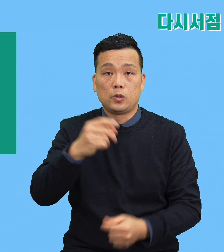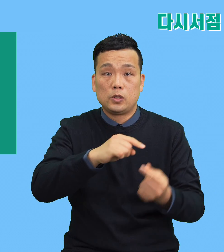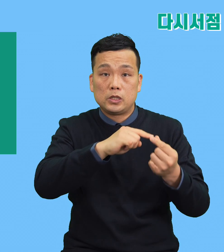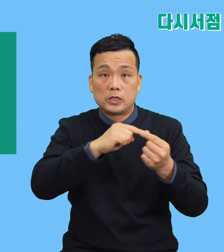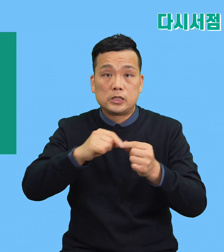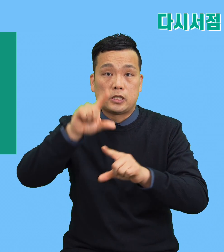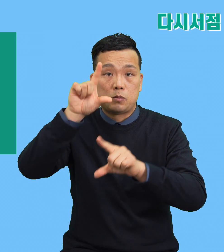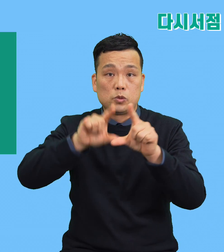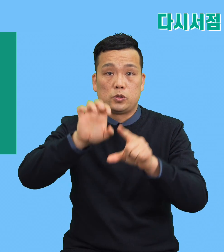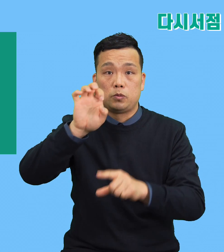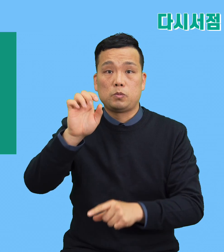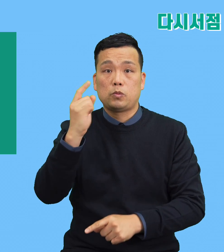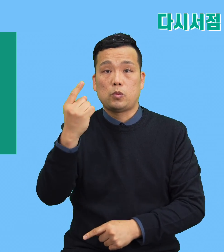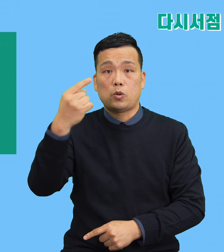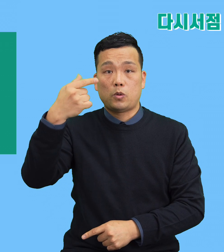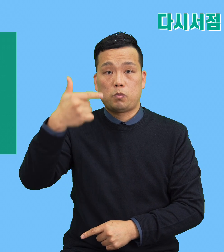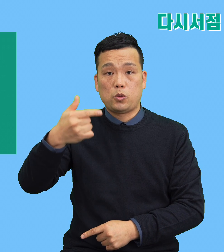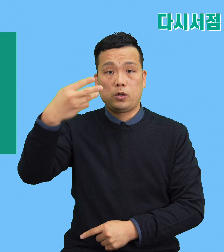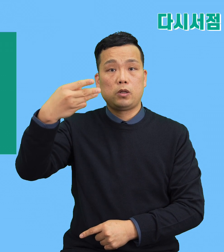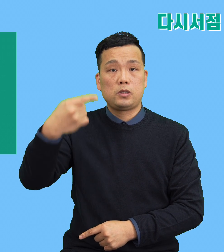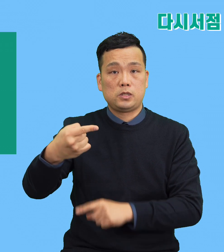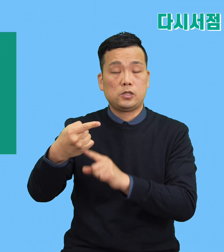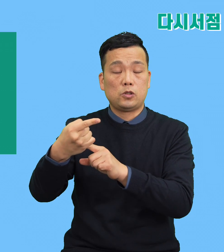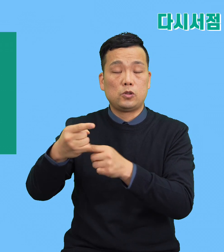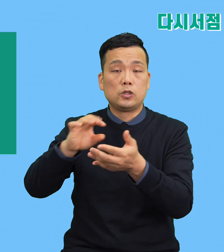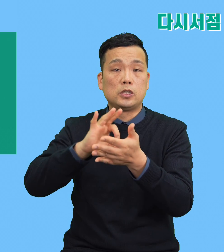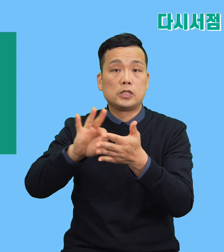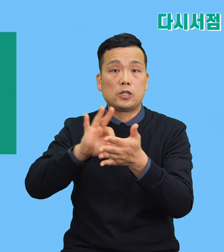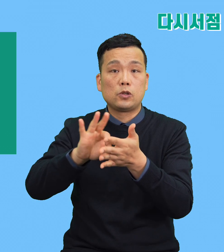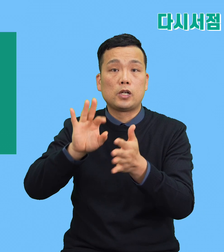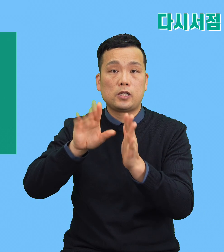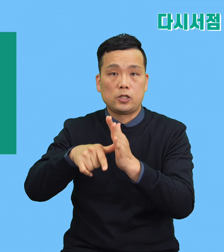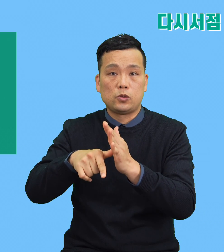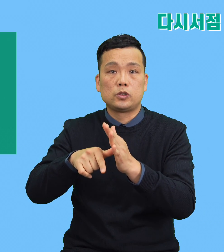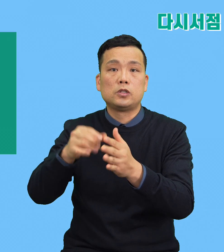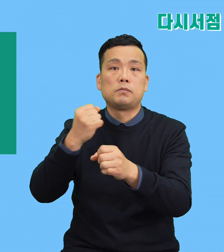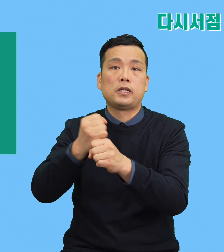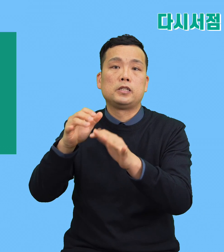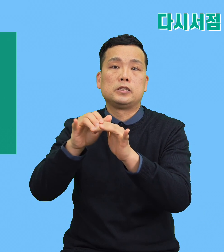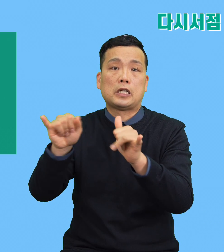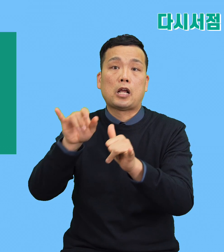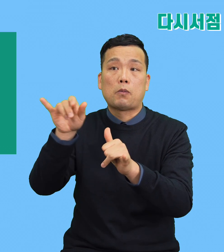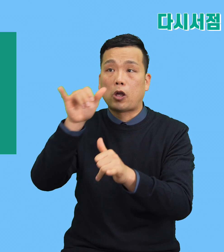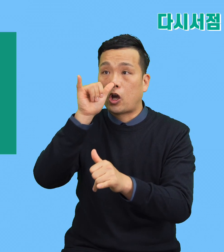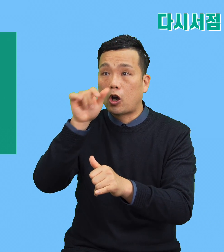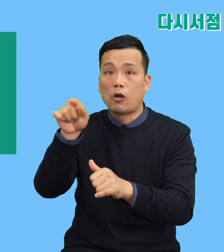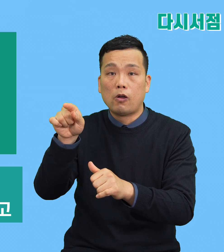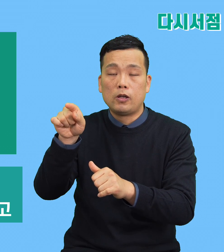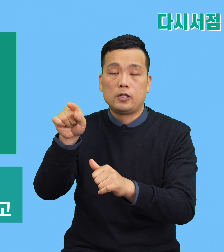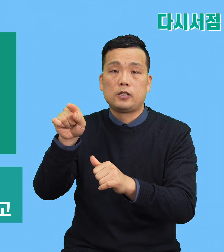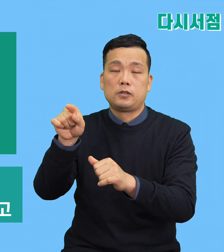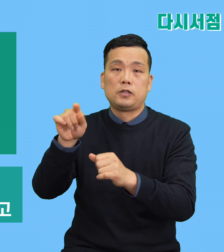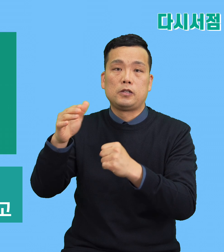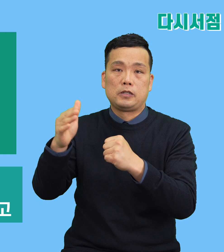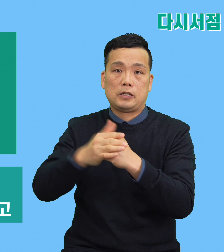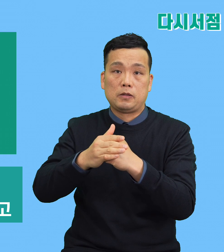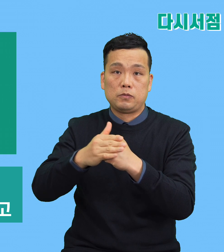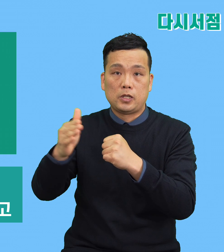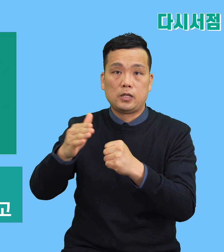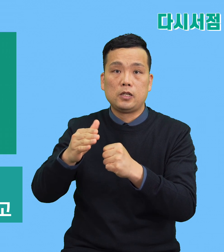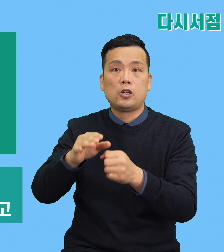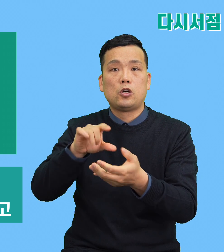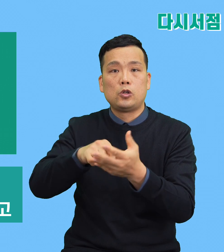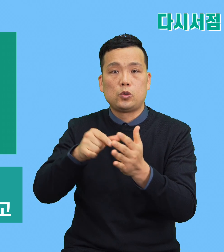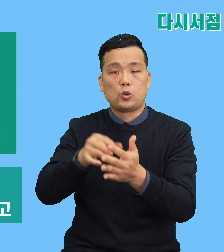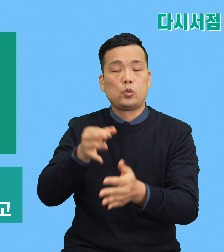사용. 우리가 사용하는 폰트 또한 디자인을 만든 사람이 있습니다. 그렇기 때문에